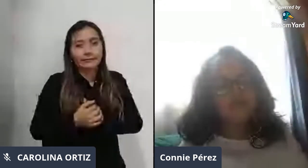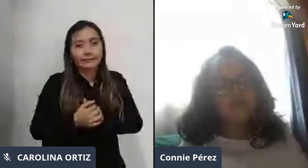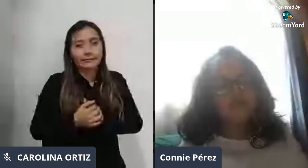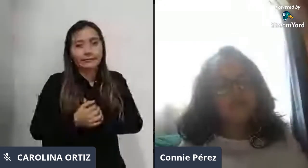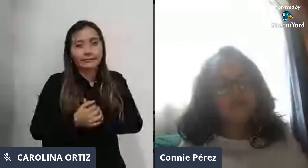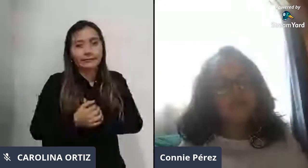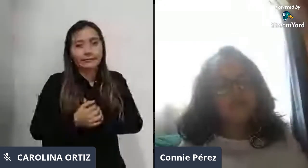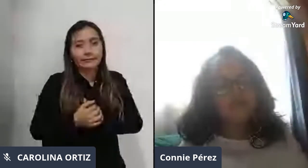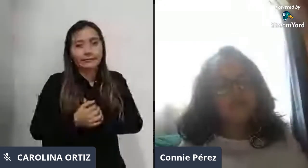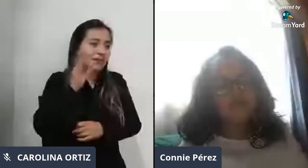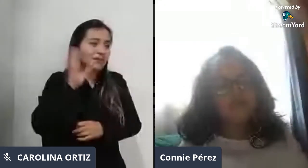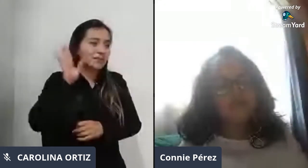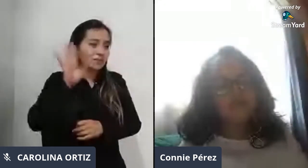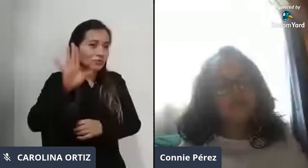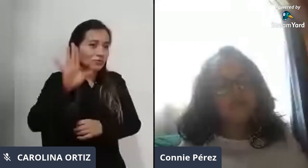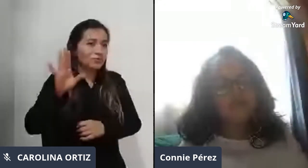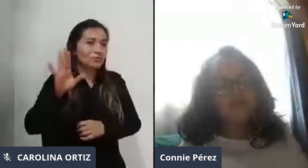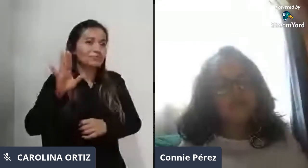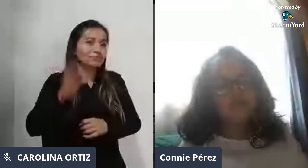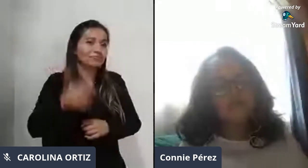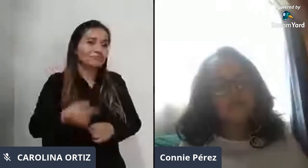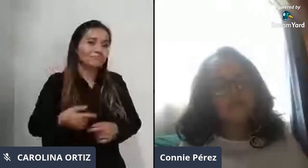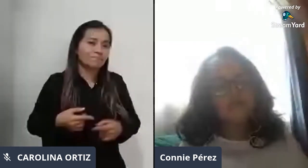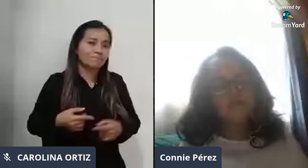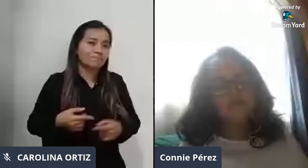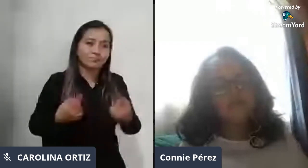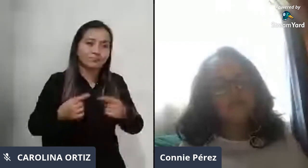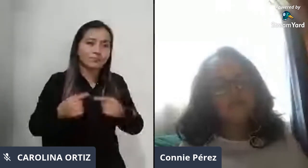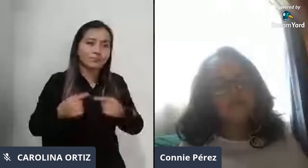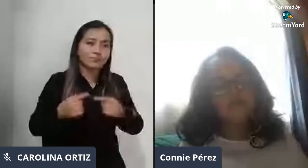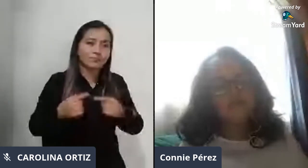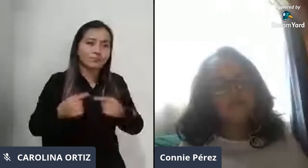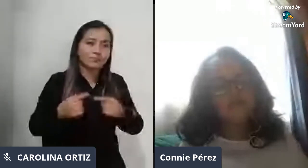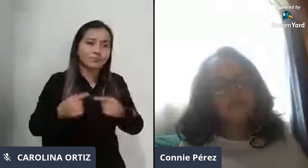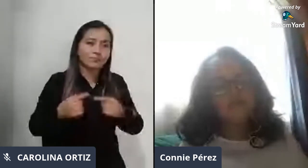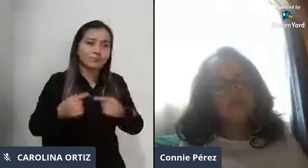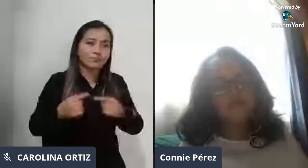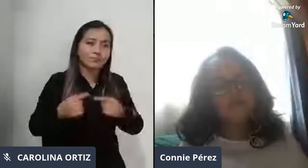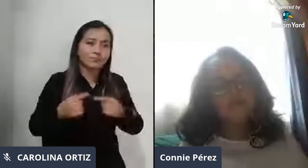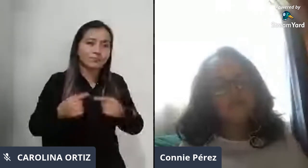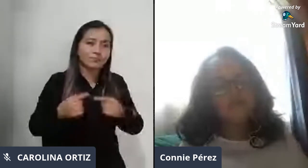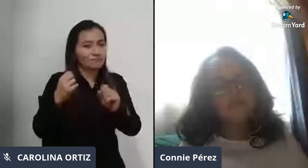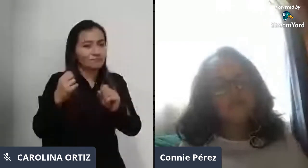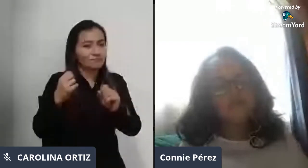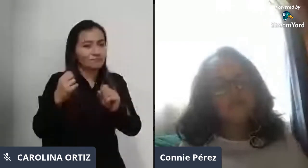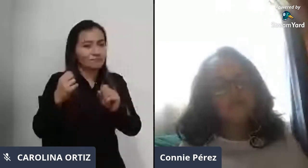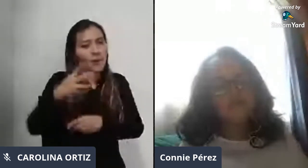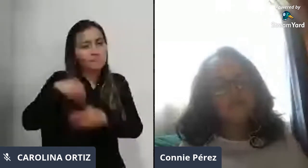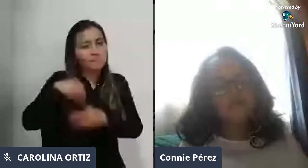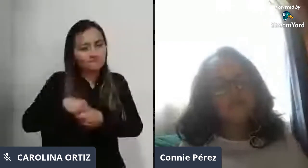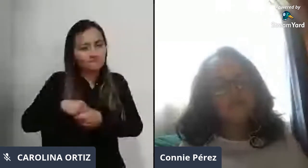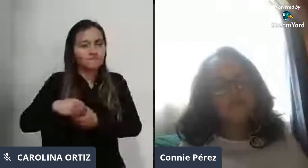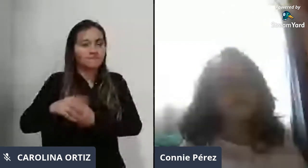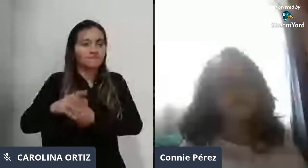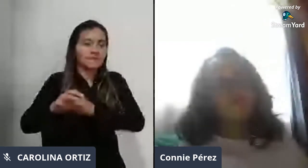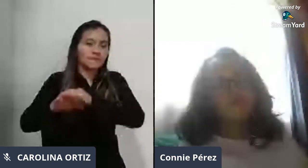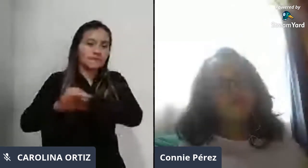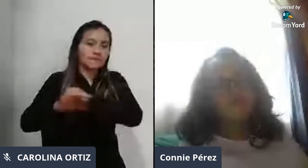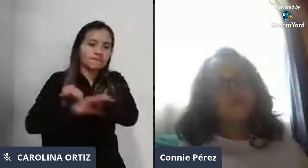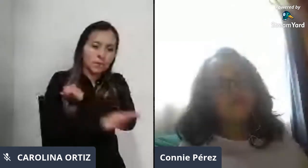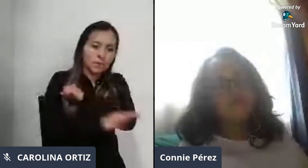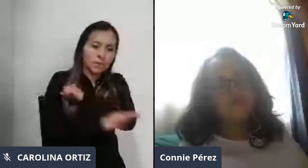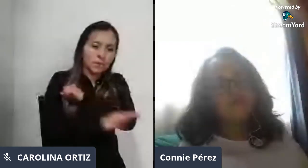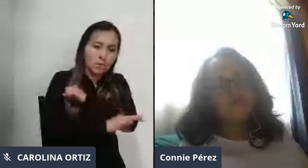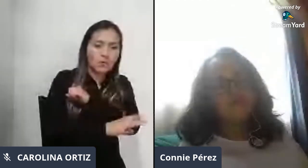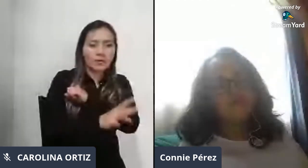y de mucho maltrato físico, psicológico y emocional a través de los años, en que la persona con